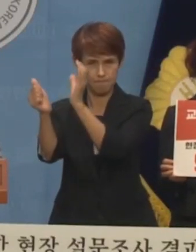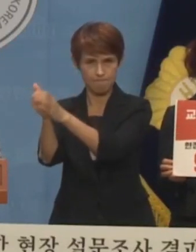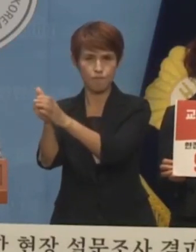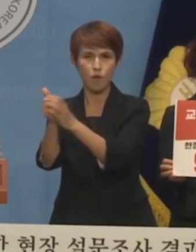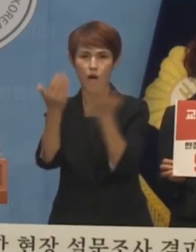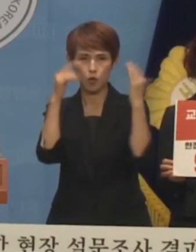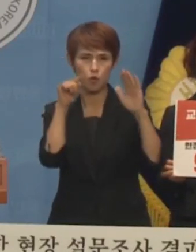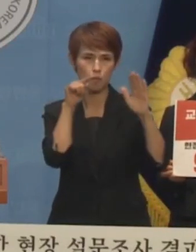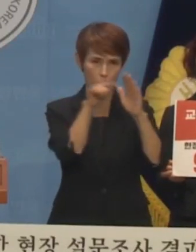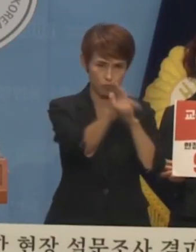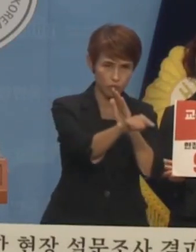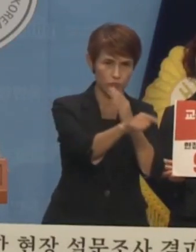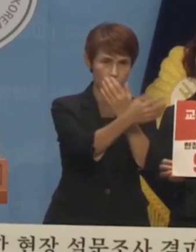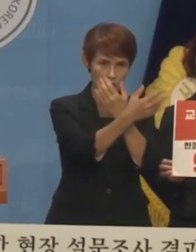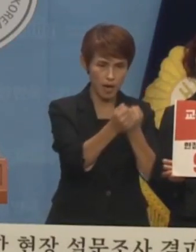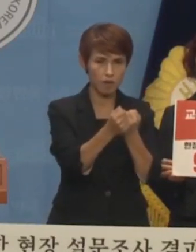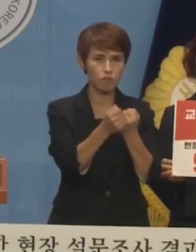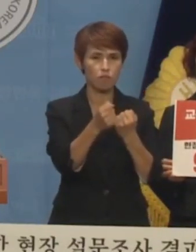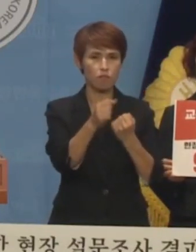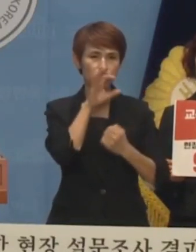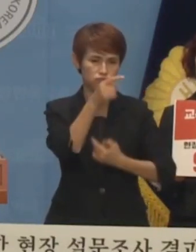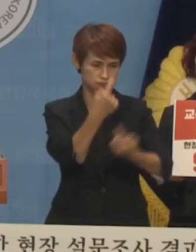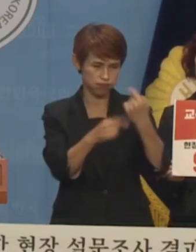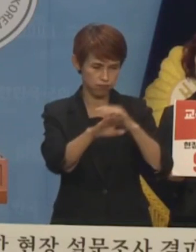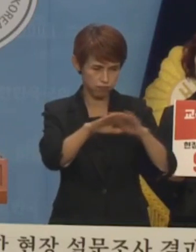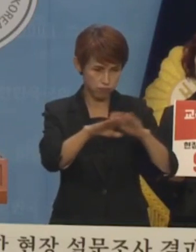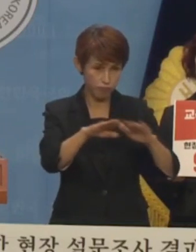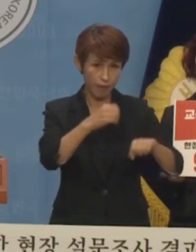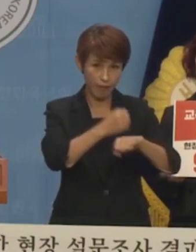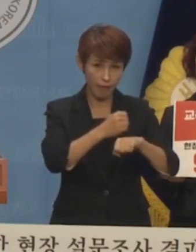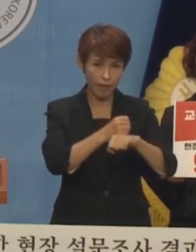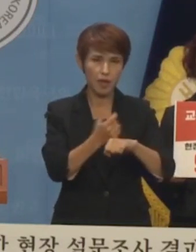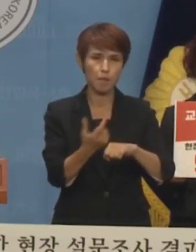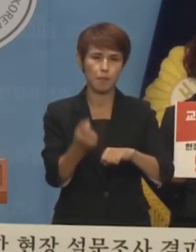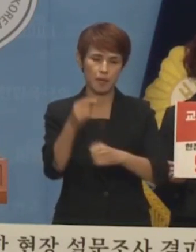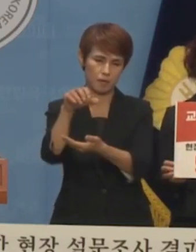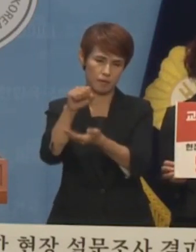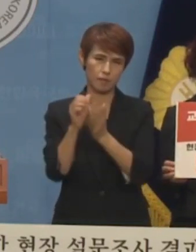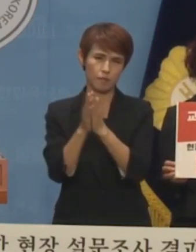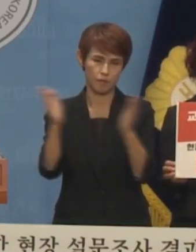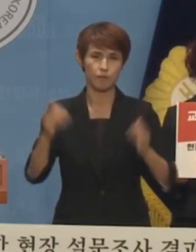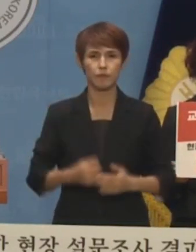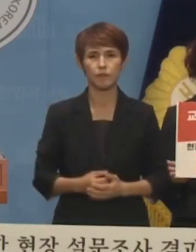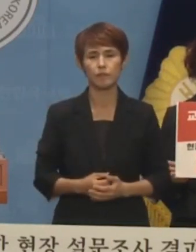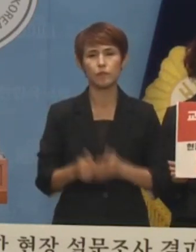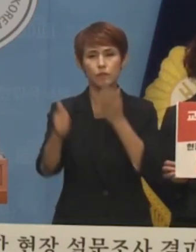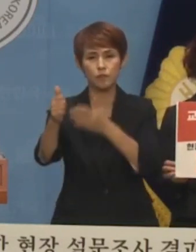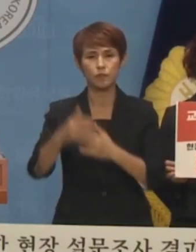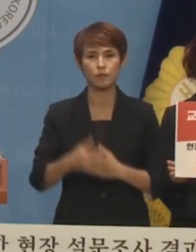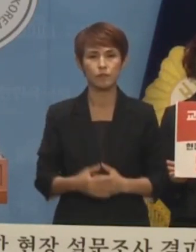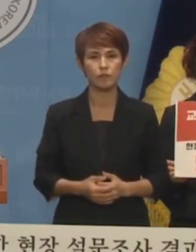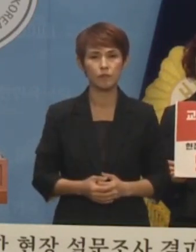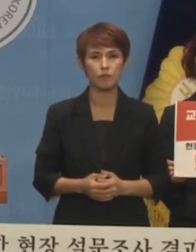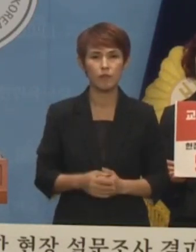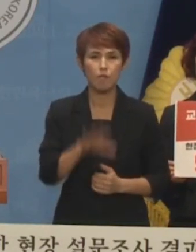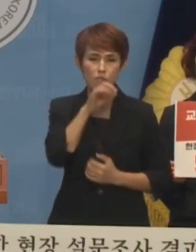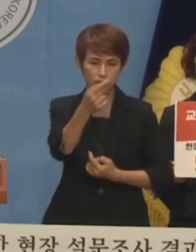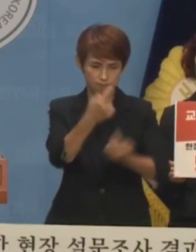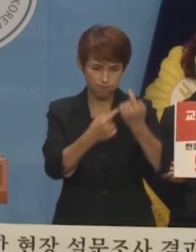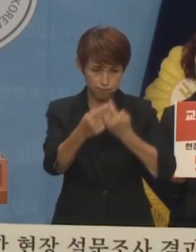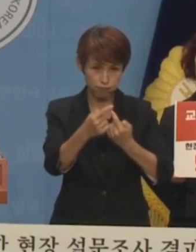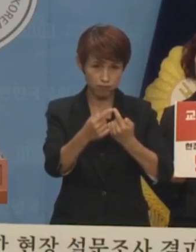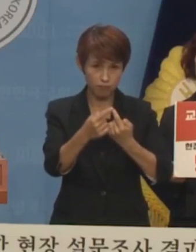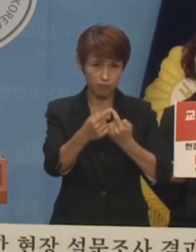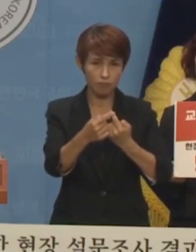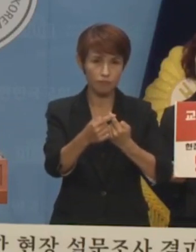방문 예약과 민원 처리 시스템을 조속히 도입하십시오. 민원 창구를 일원화하고 민원에